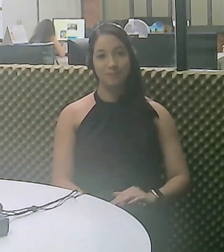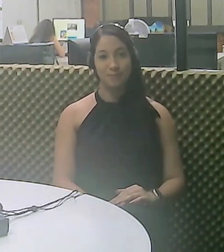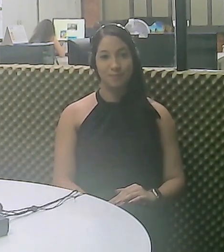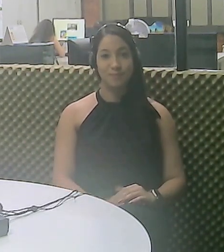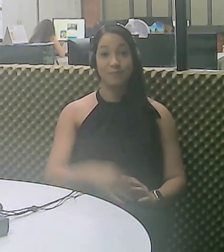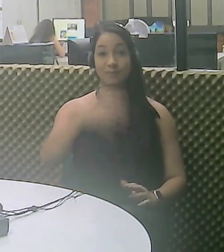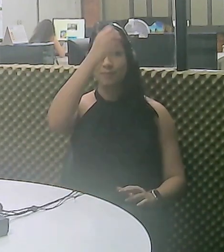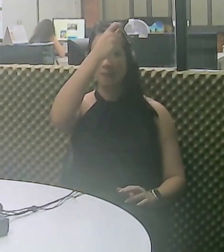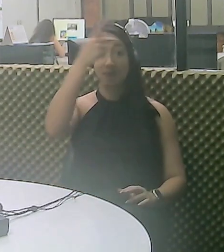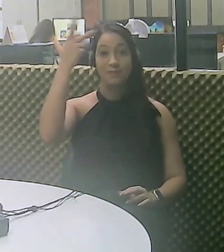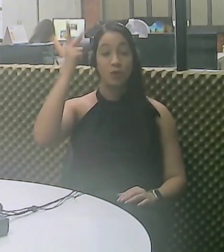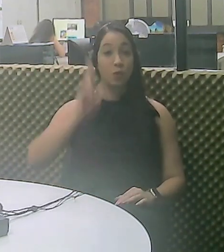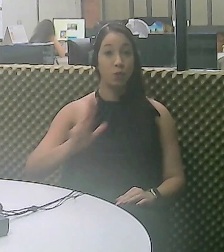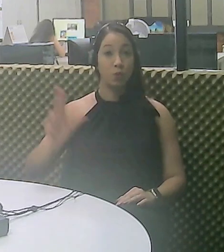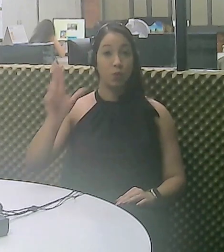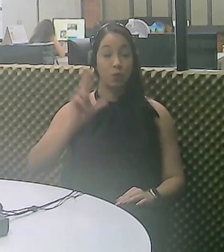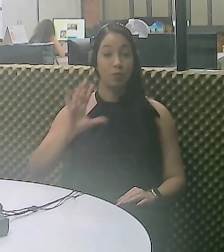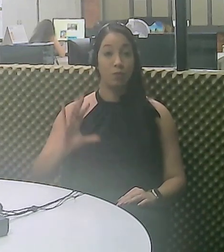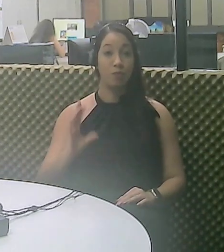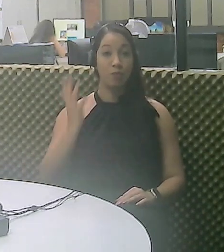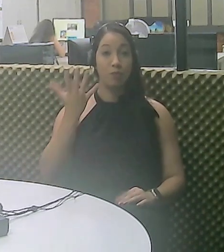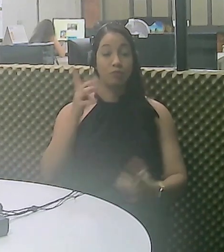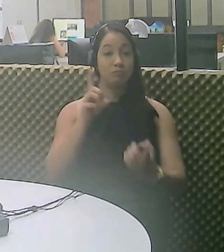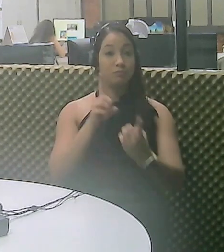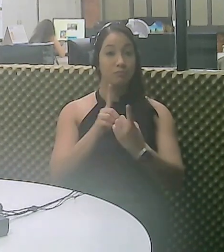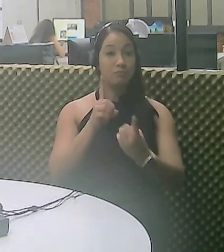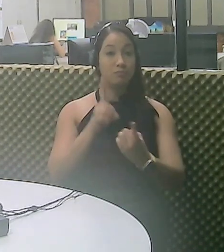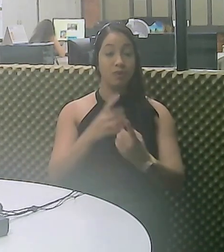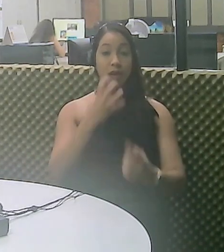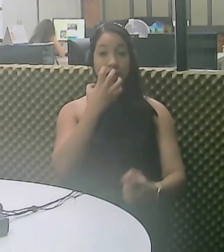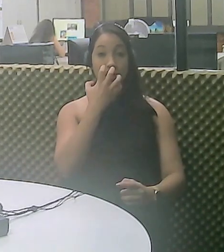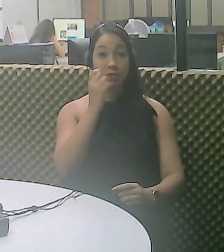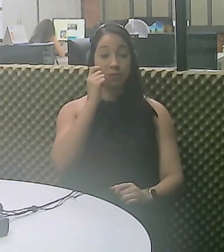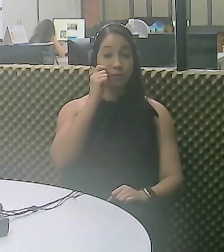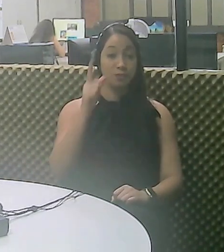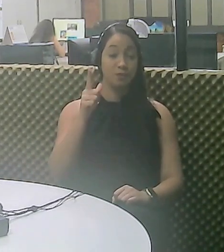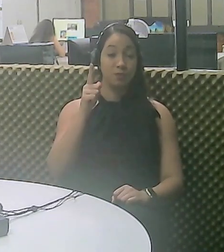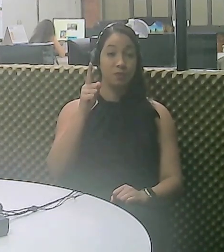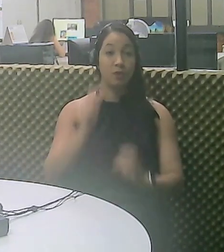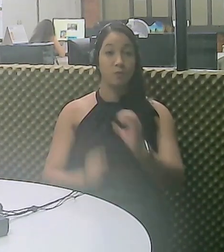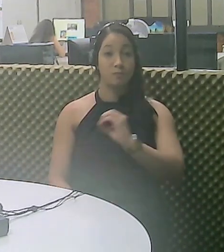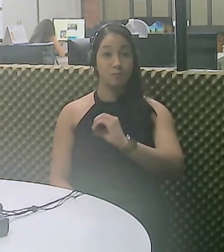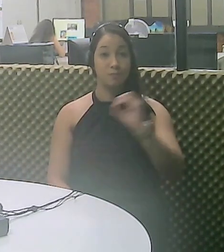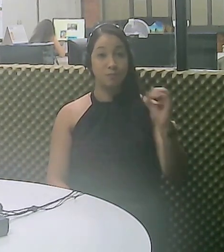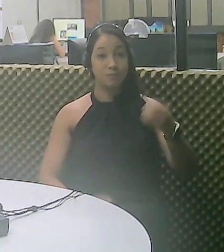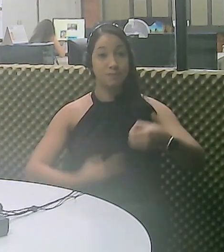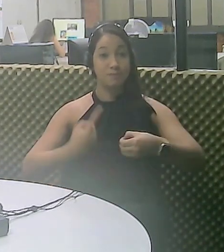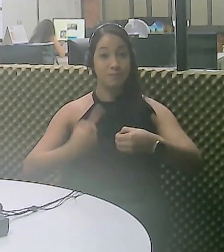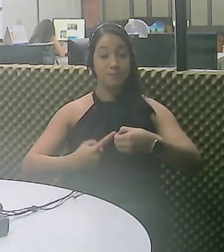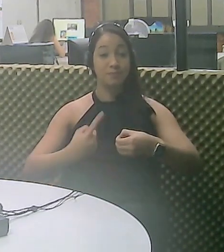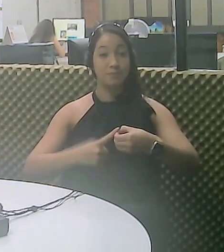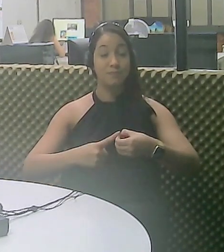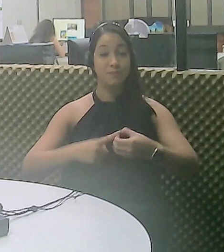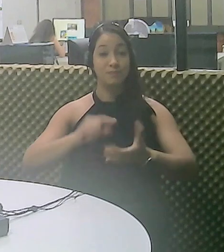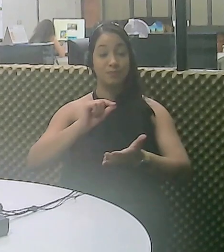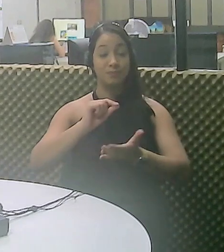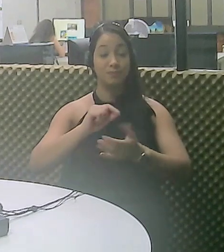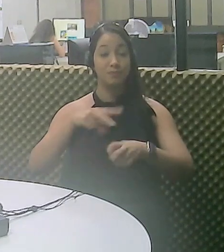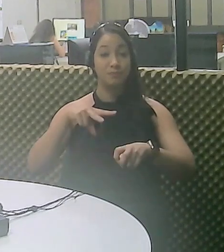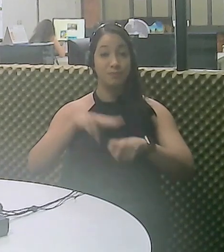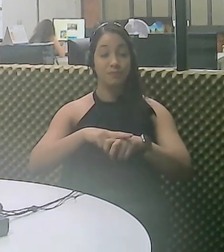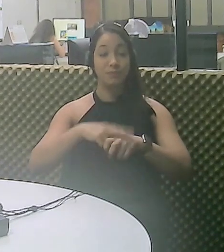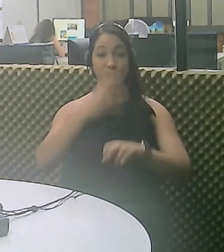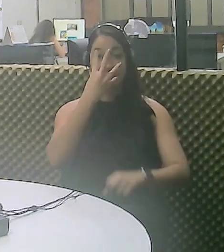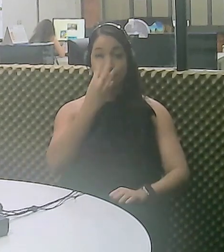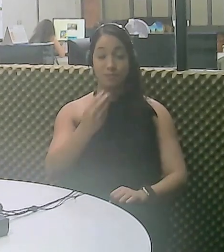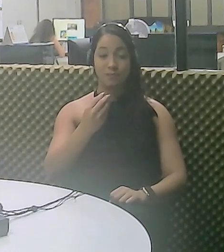A Prefeitura de Uberlândia está realizando os atendimentos a cães e gatos no setor oeste da cidade por meio do Castra Móvel.